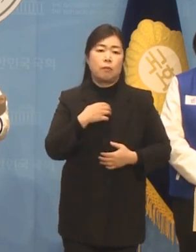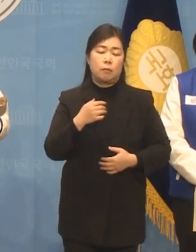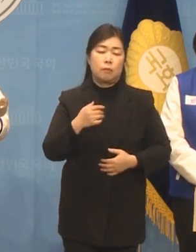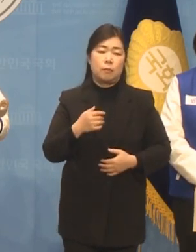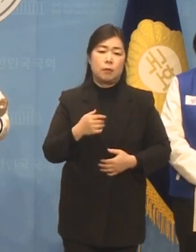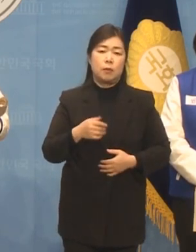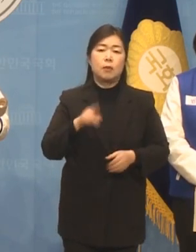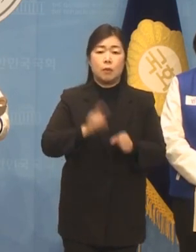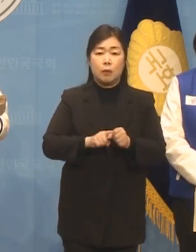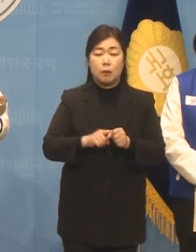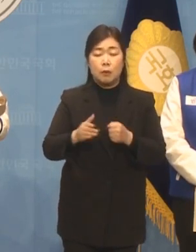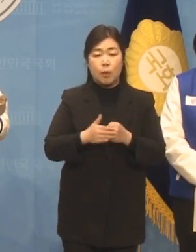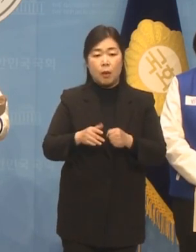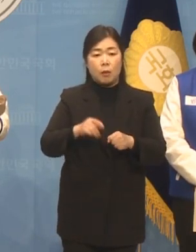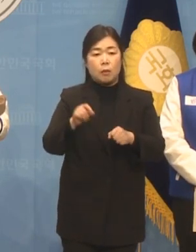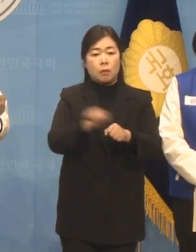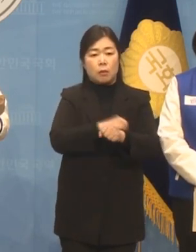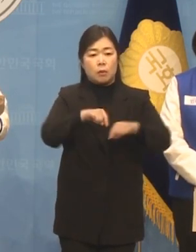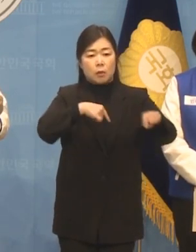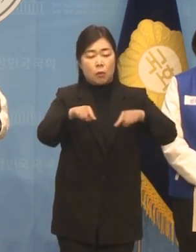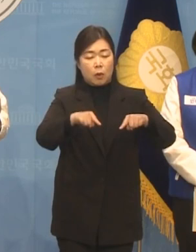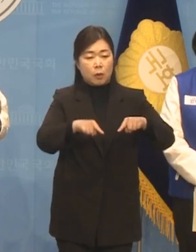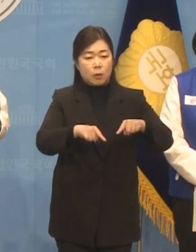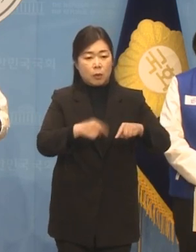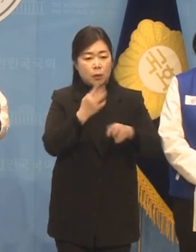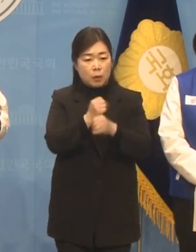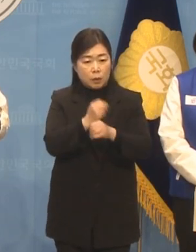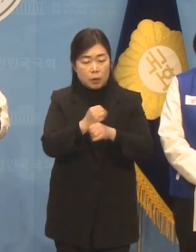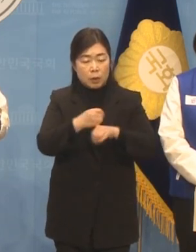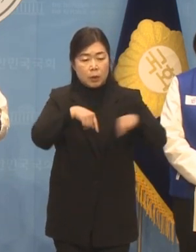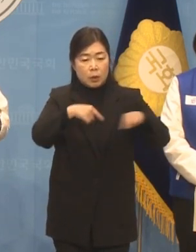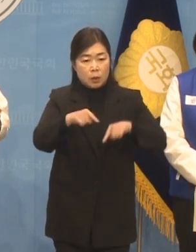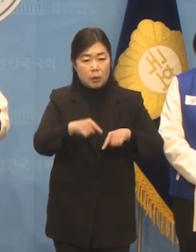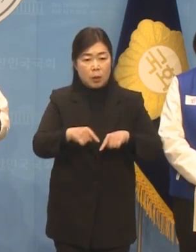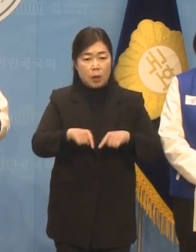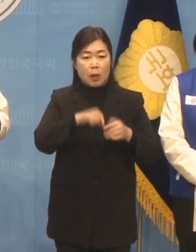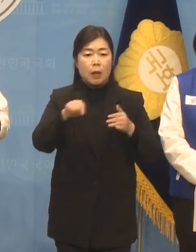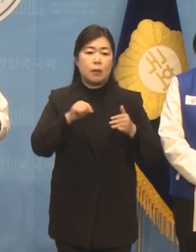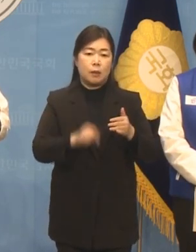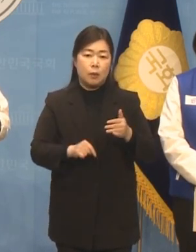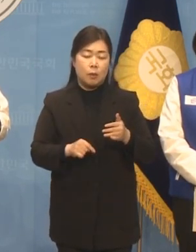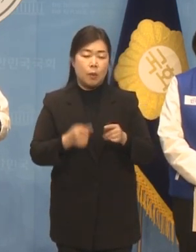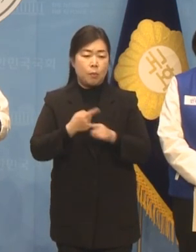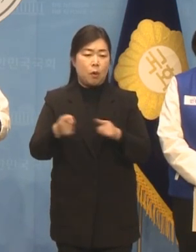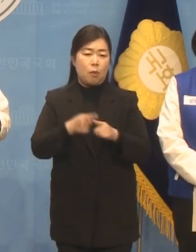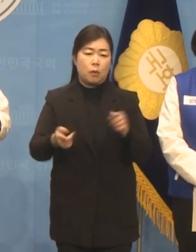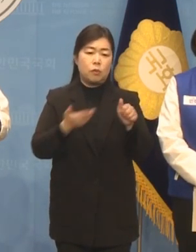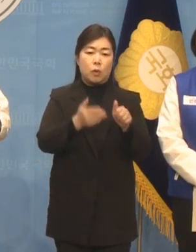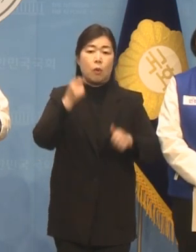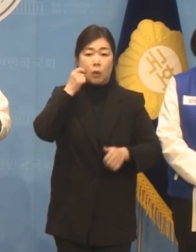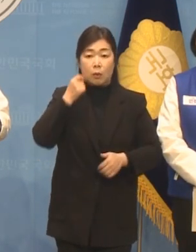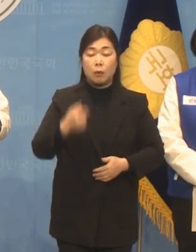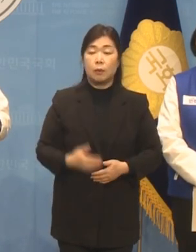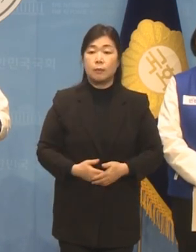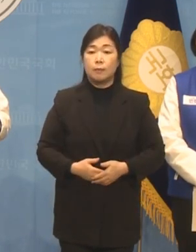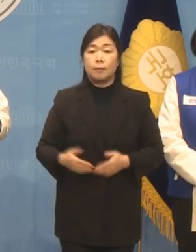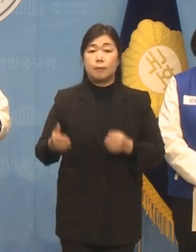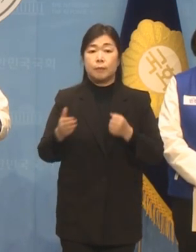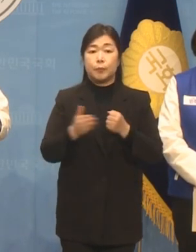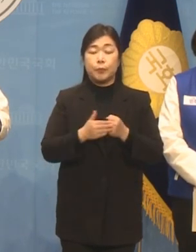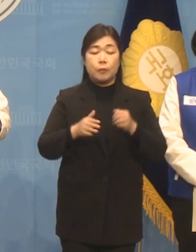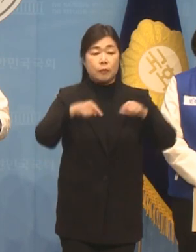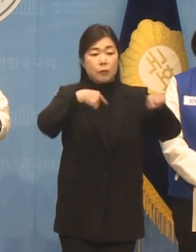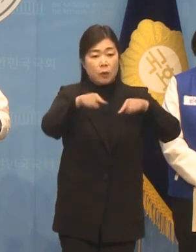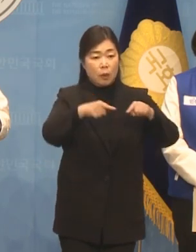사업이므로 특정 정권의 임기 내에 성과를 평가하기 어려운 성격을 가지고 있습니다. 이에 따라